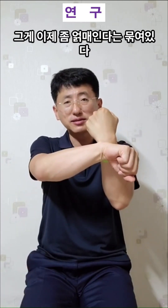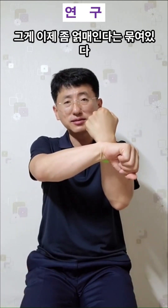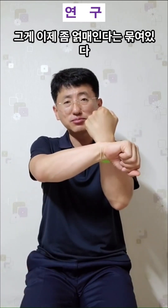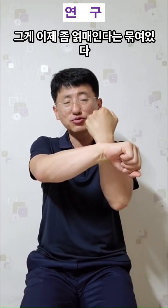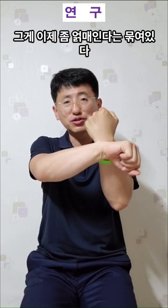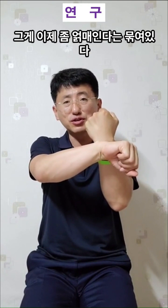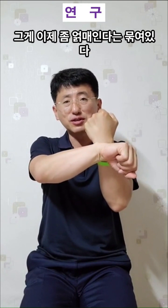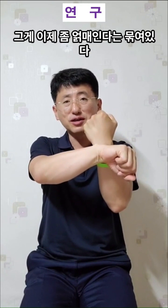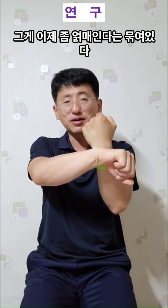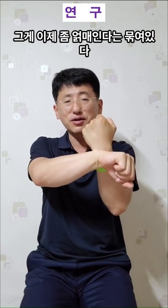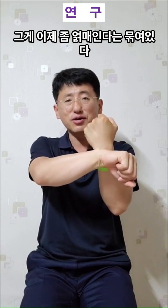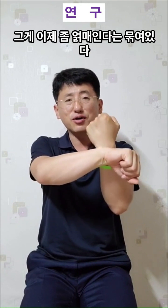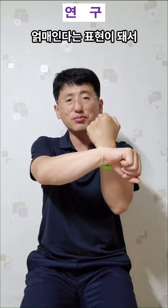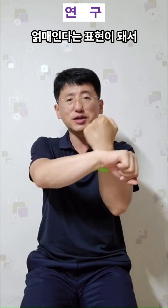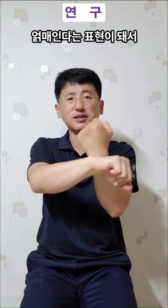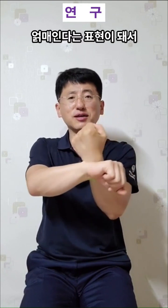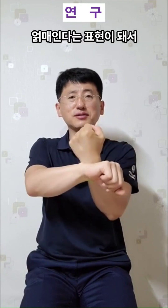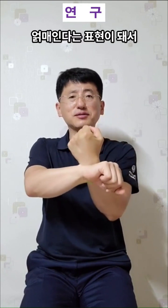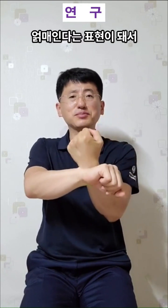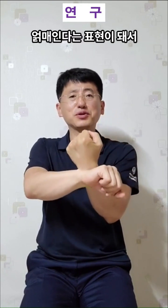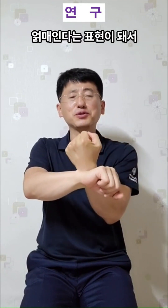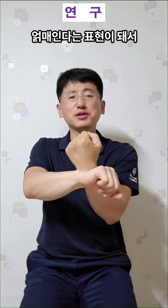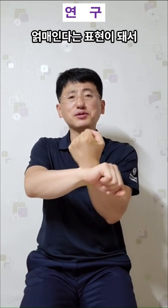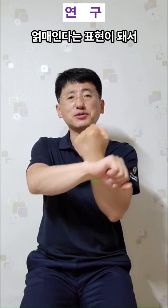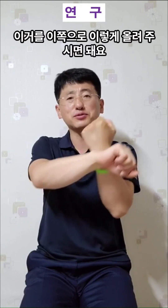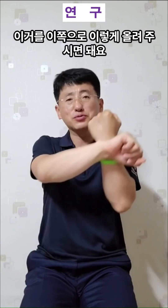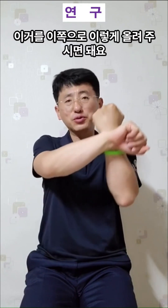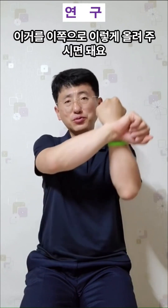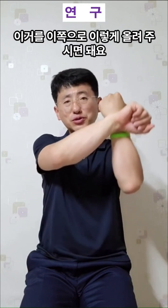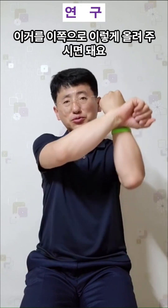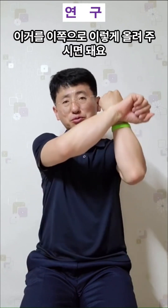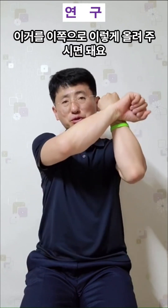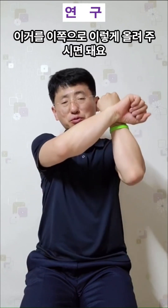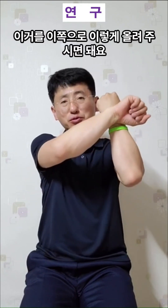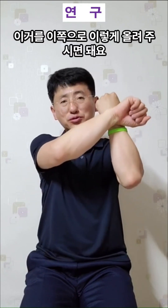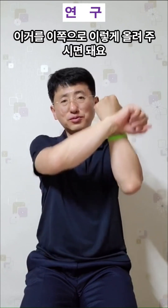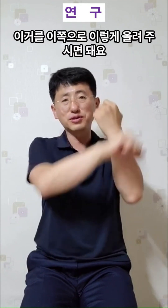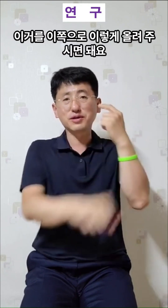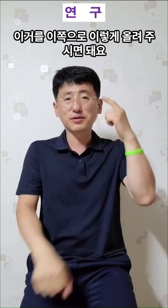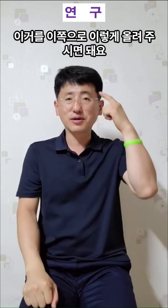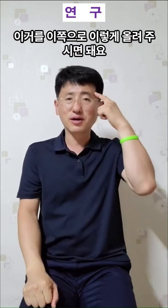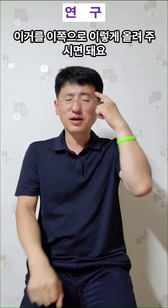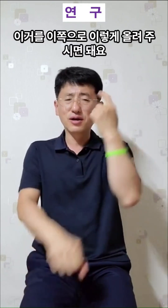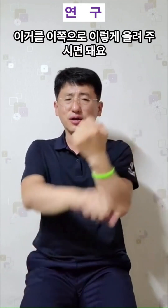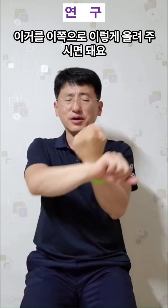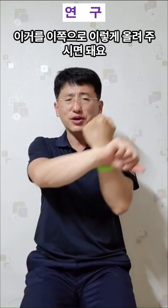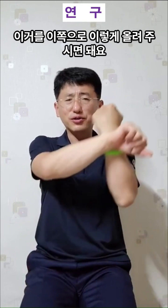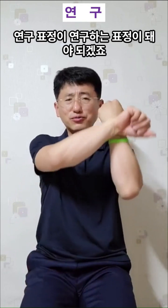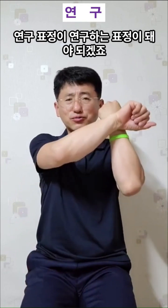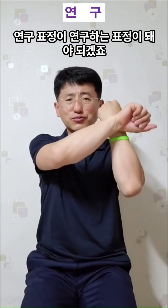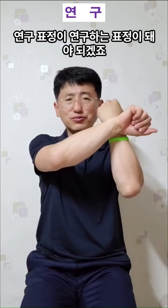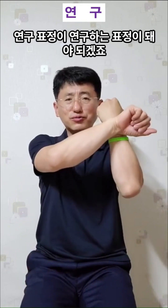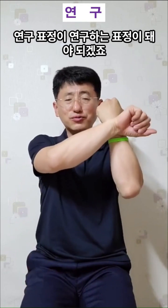얽매인다는, 묶여있다? 얽매인다는 표현이 돼서 이거를 이쪽으로 이렇게 올려주시면 돼요. 연구.